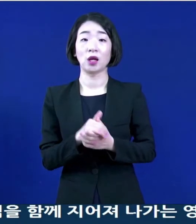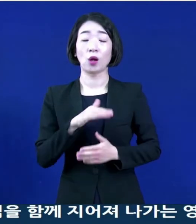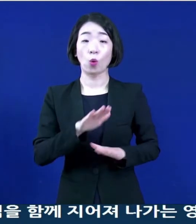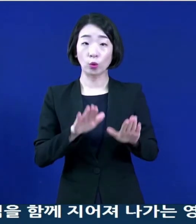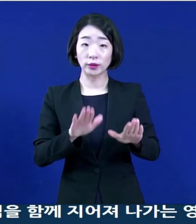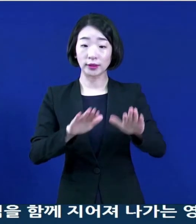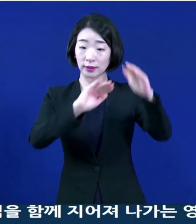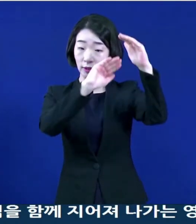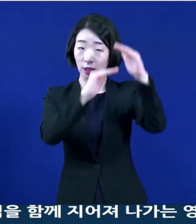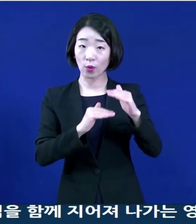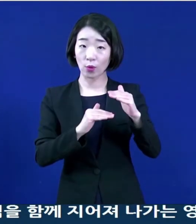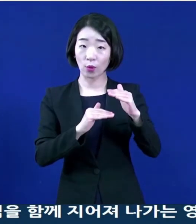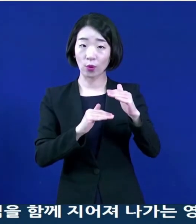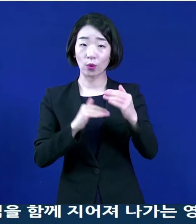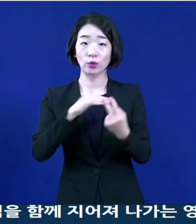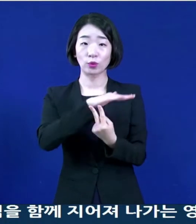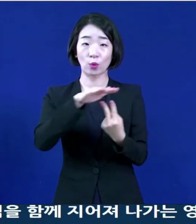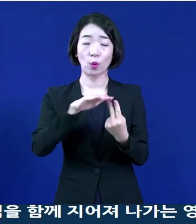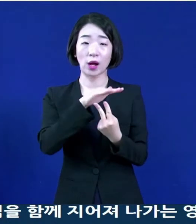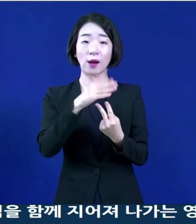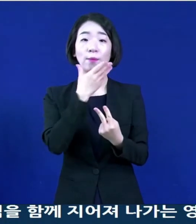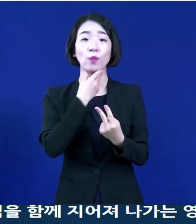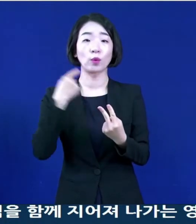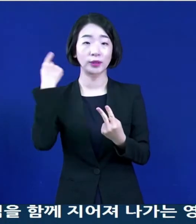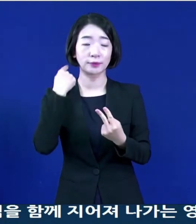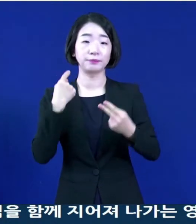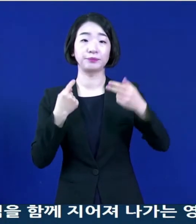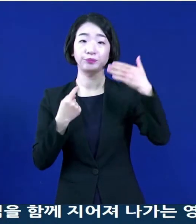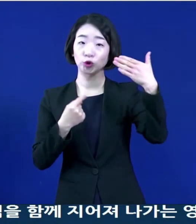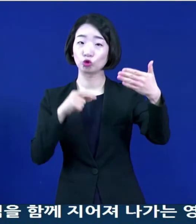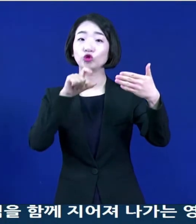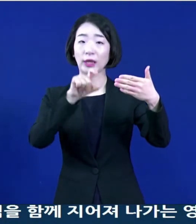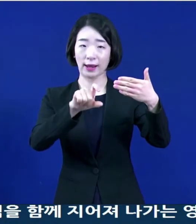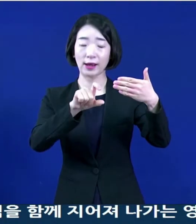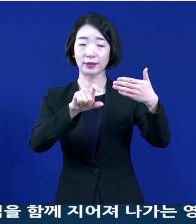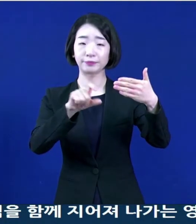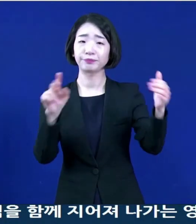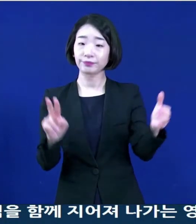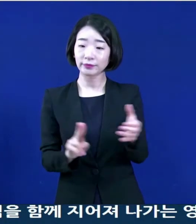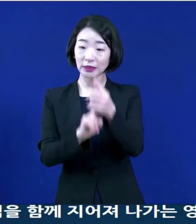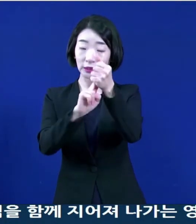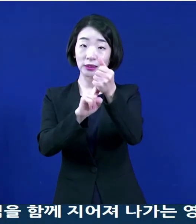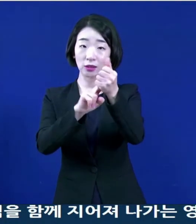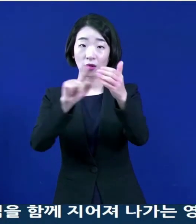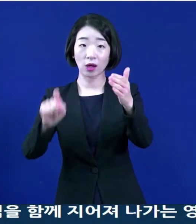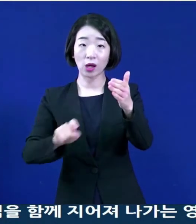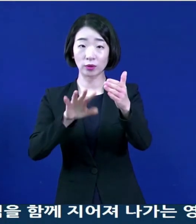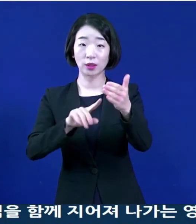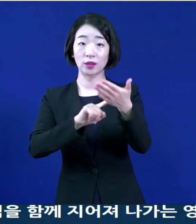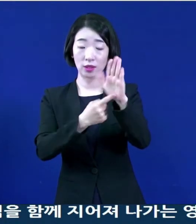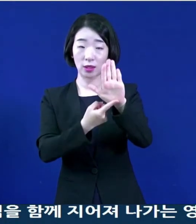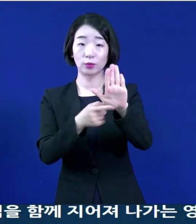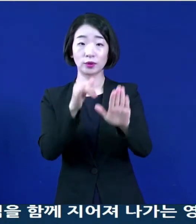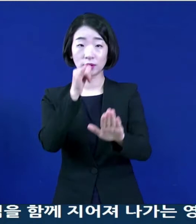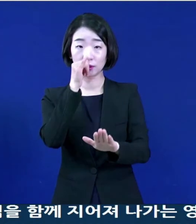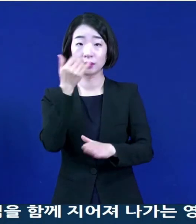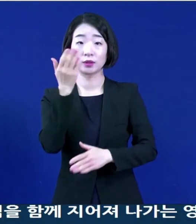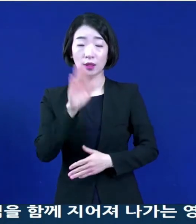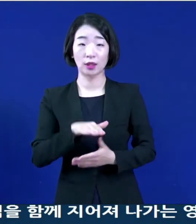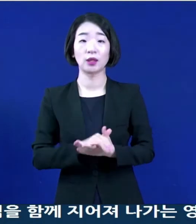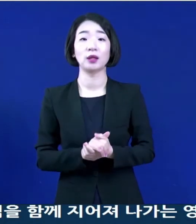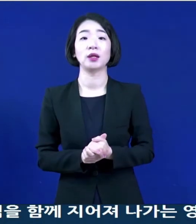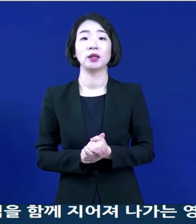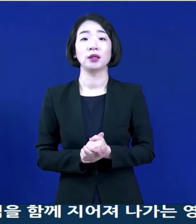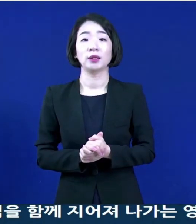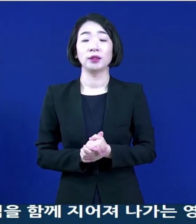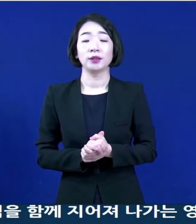오시면 요한복음 9번째 장이고 표적 중에 하나이고요, 이미 이 표적을 연초에